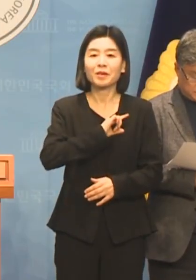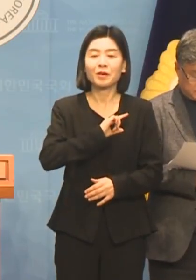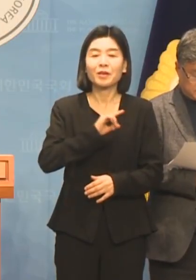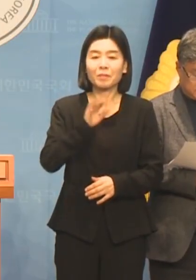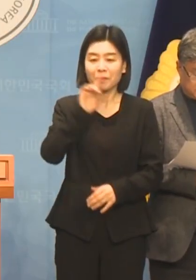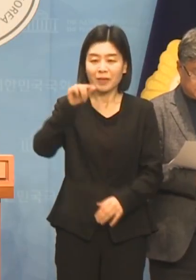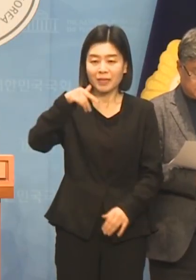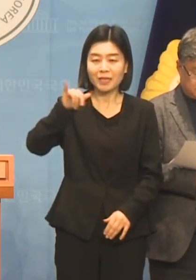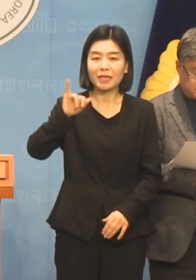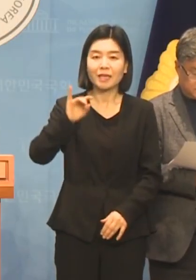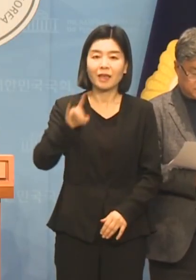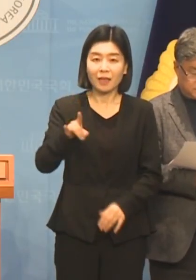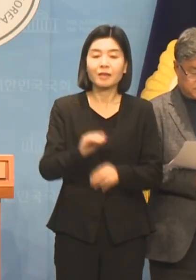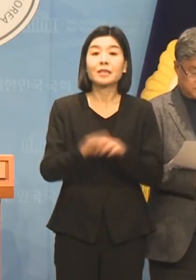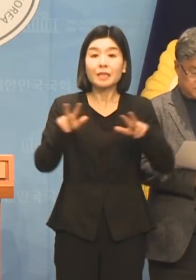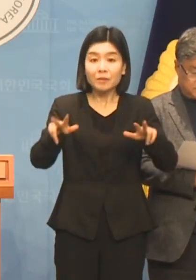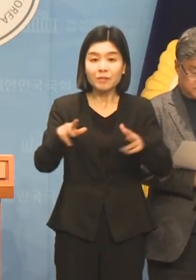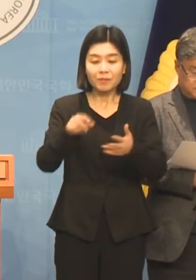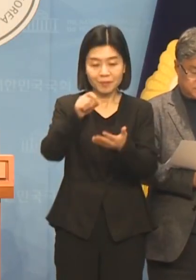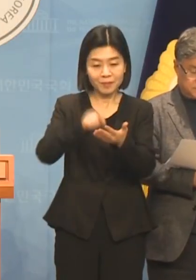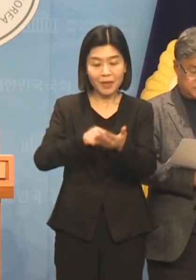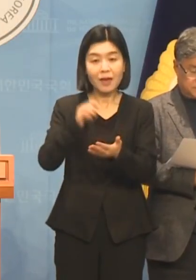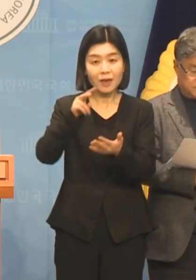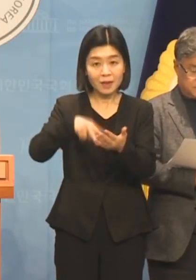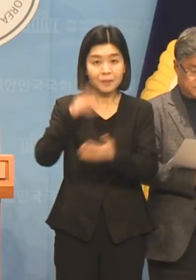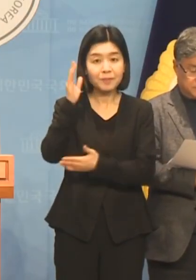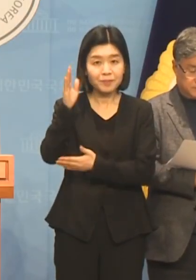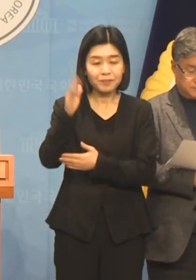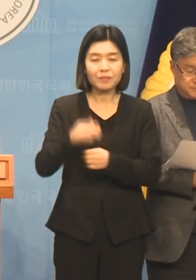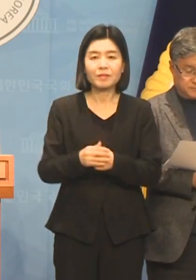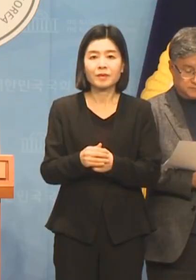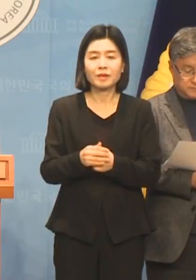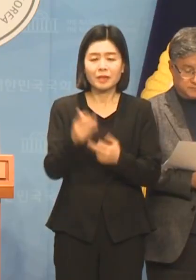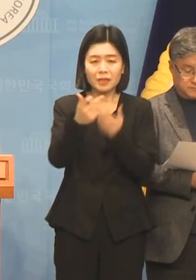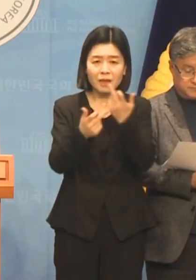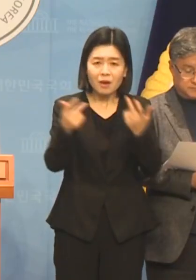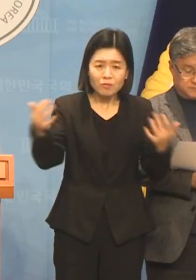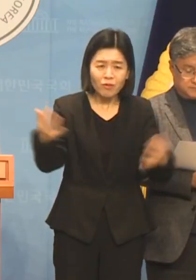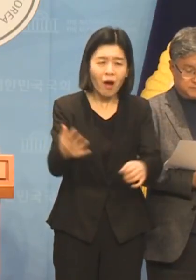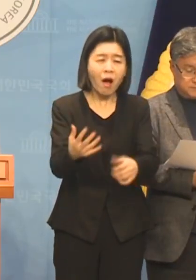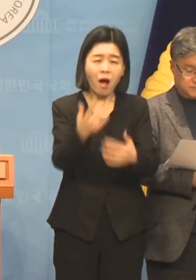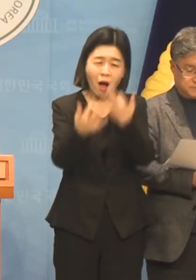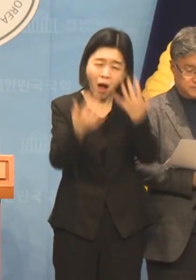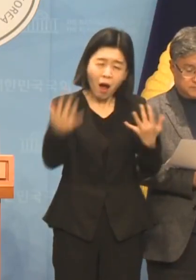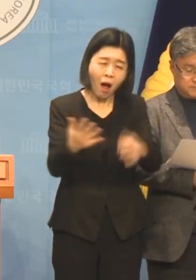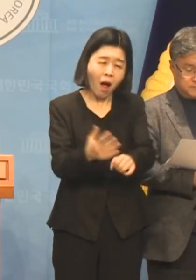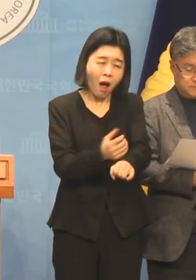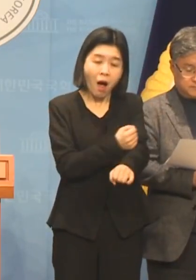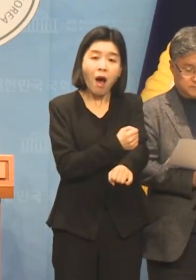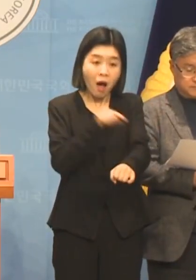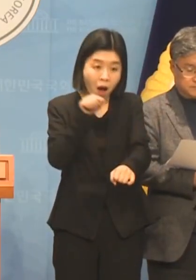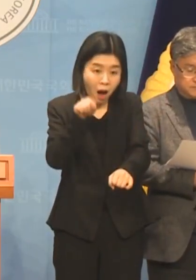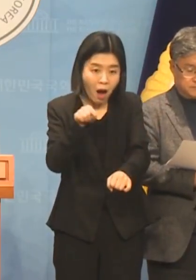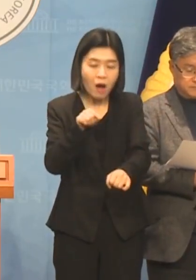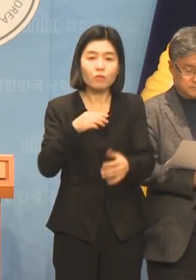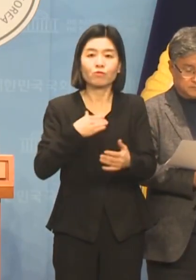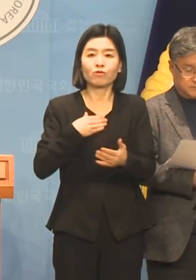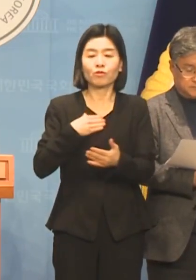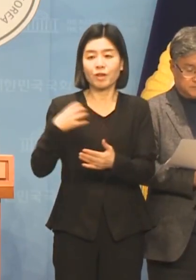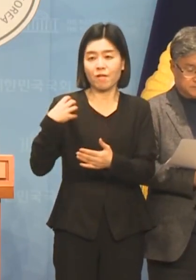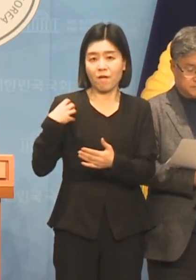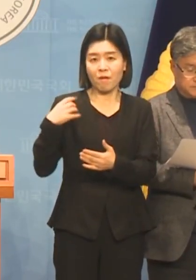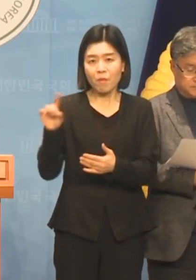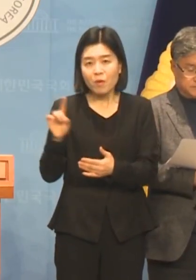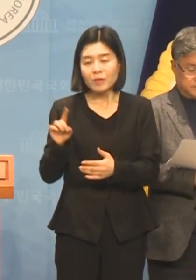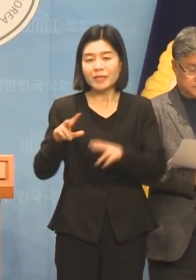그럼 낭독하고 마치도록 하겠습니다. 극한의 산불이 우리에게 남긴 과제, 이제 국회가